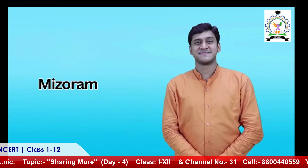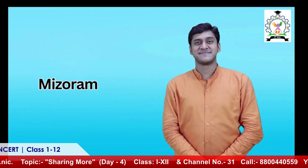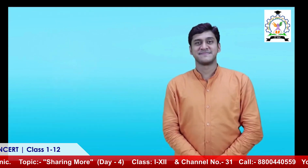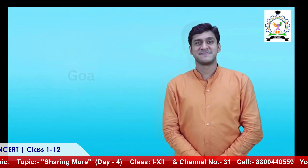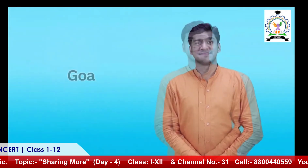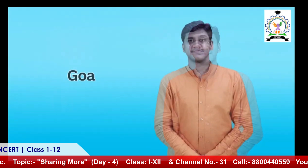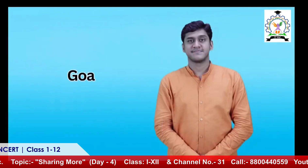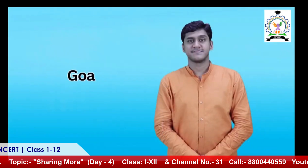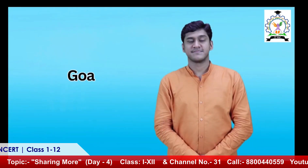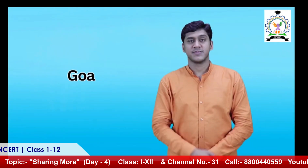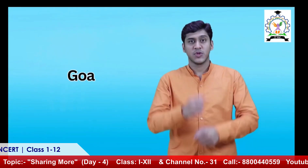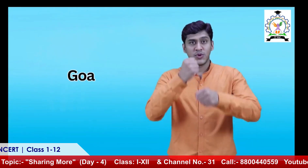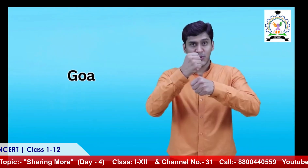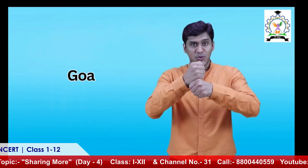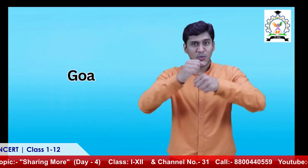मिजोरम,